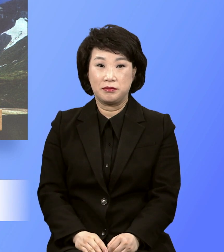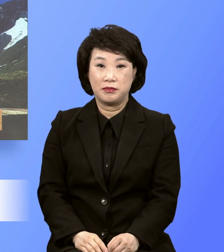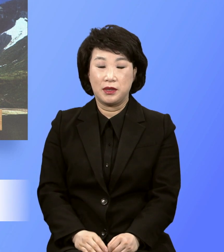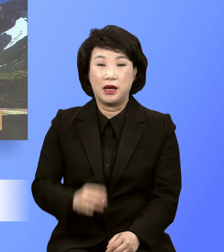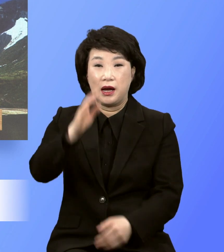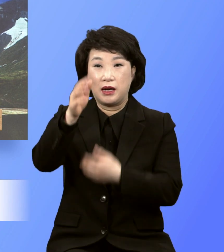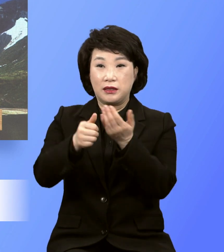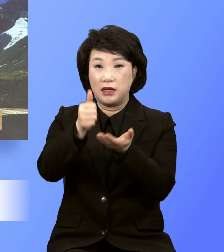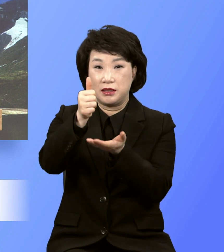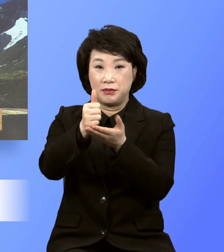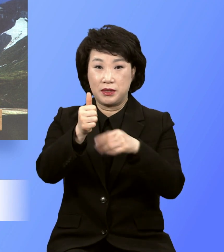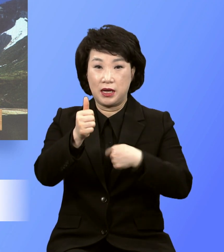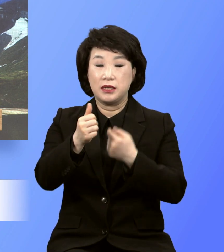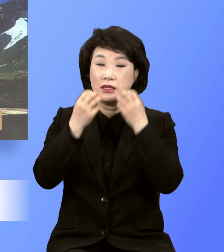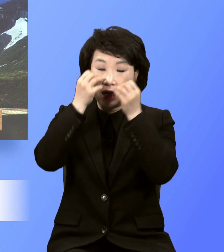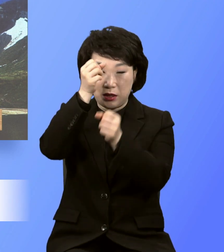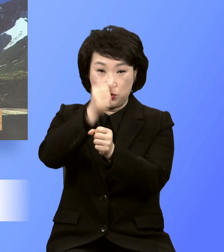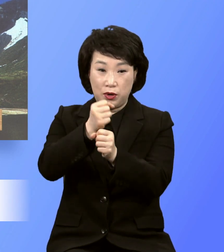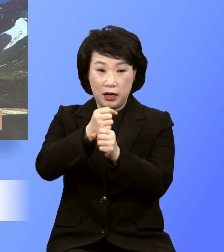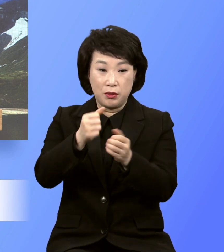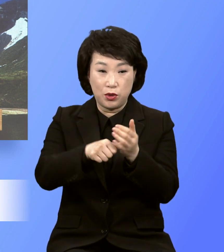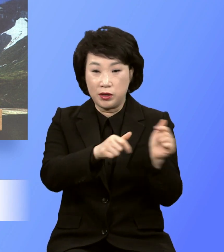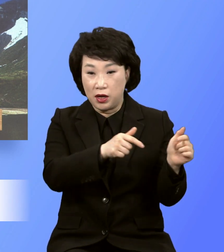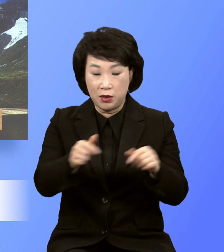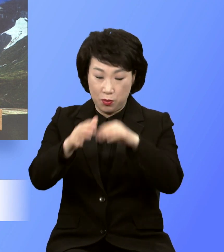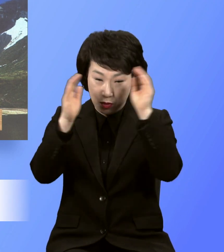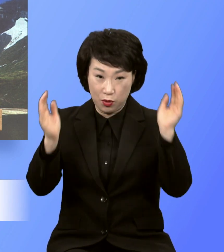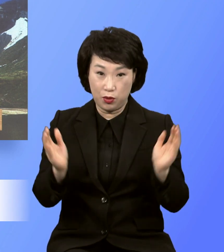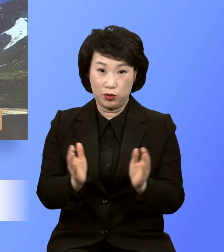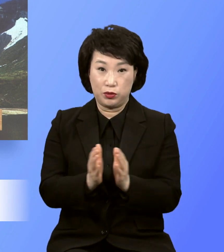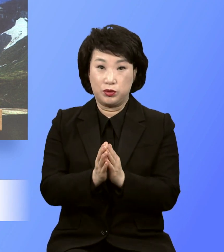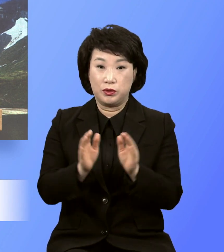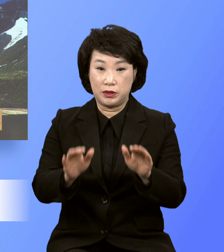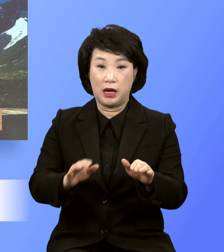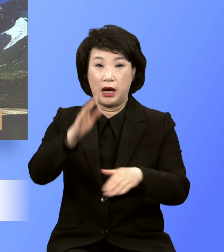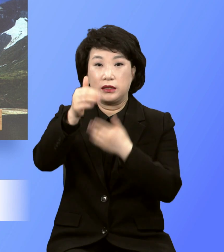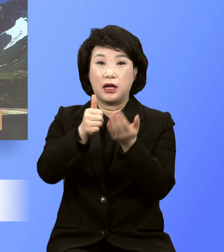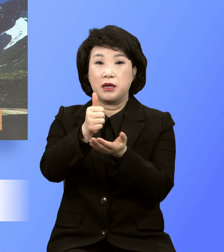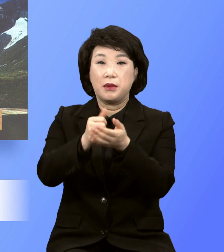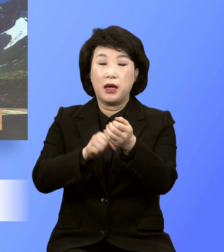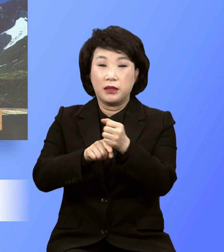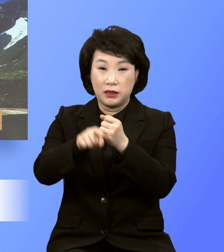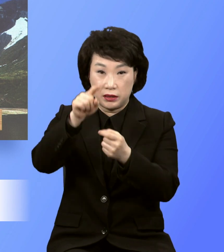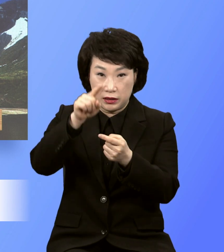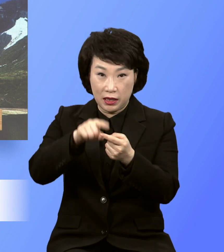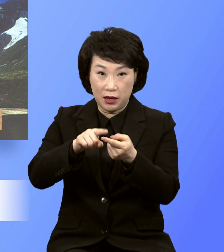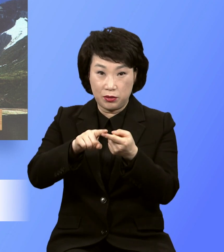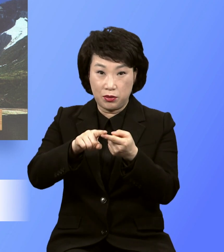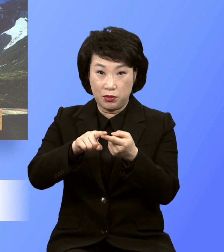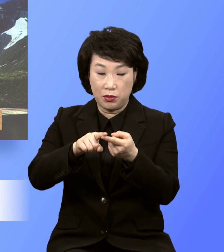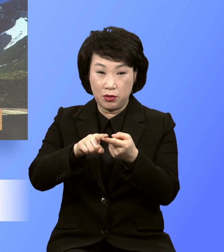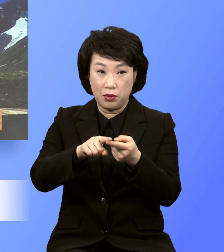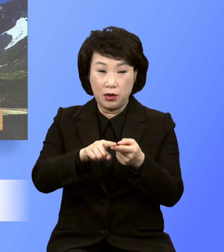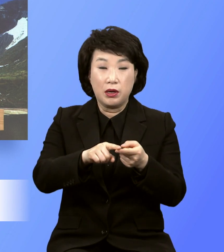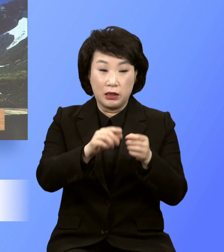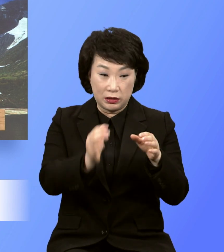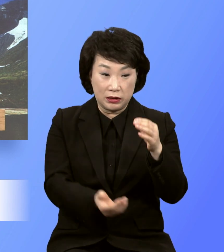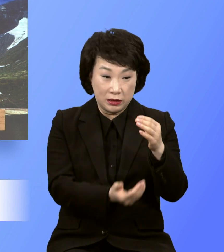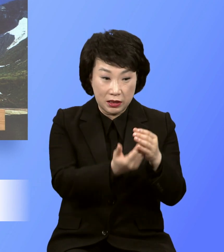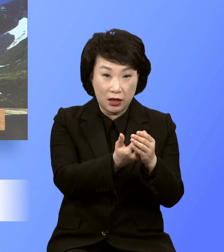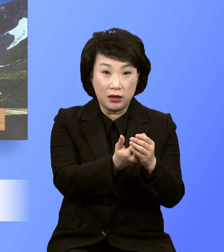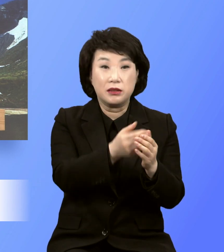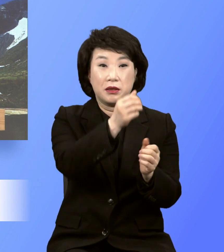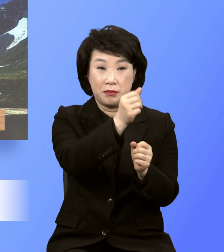하나님은 자신이 창조한 모든 피조물을 자신의 의도대로 생존케